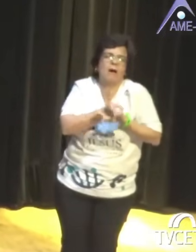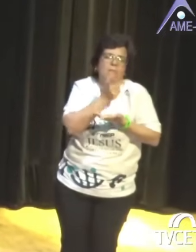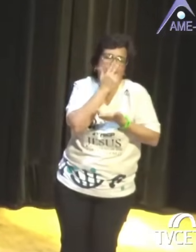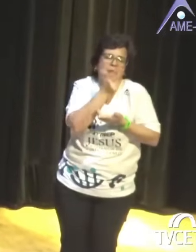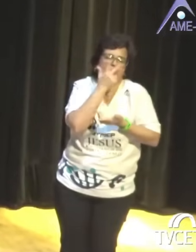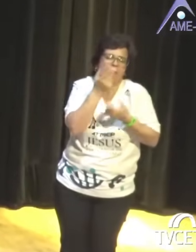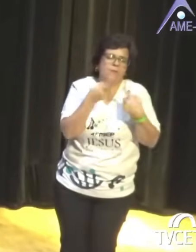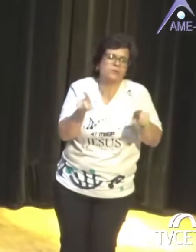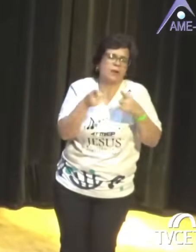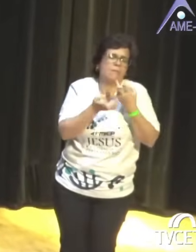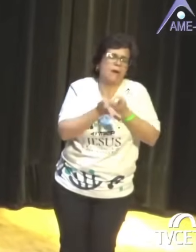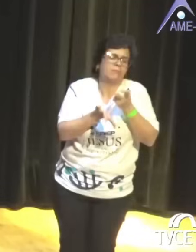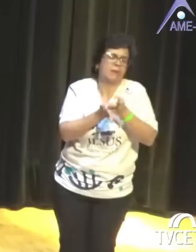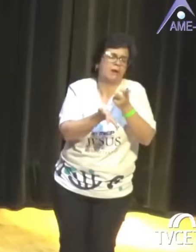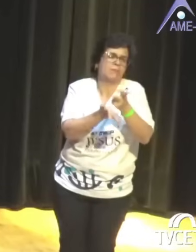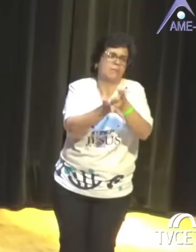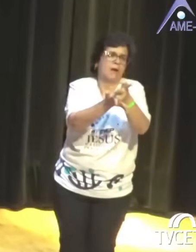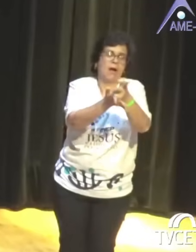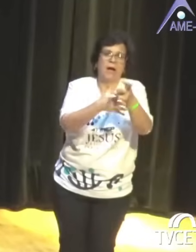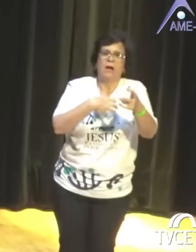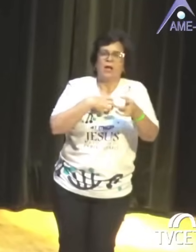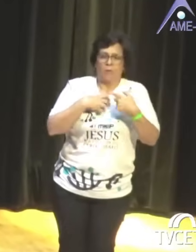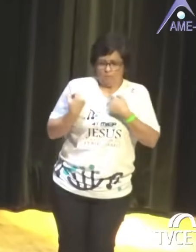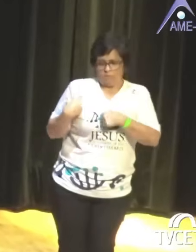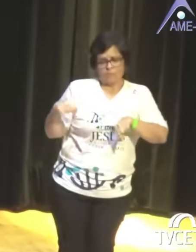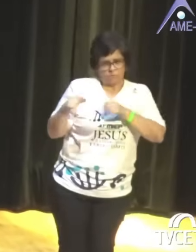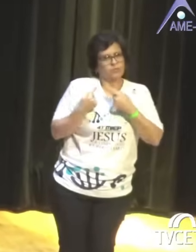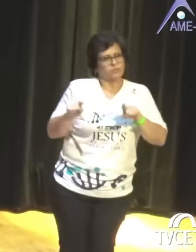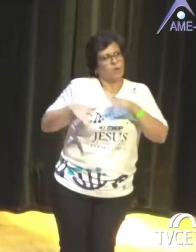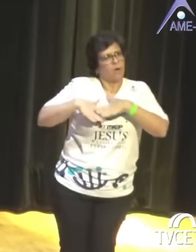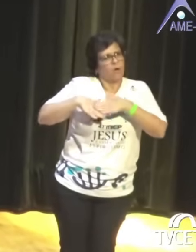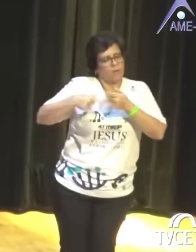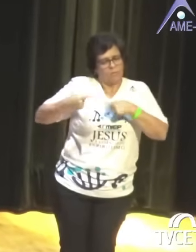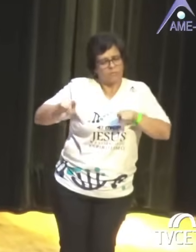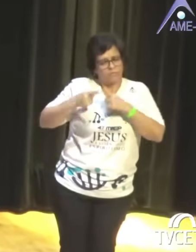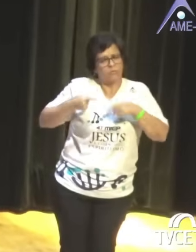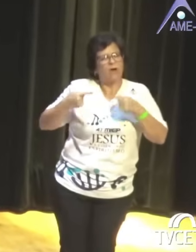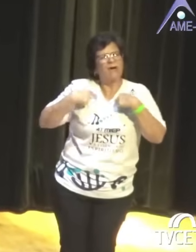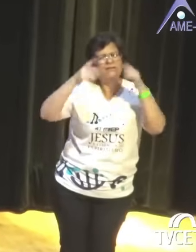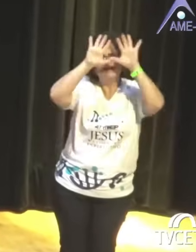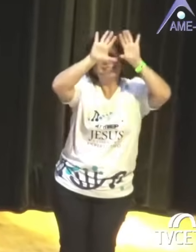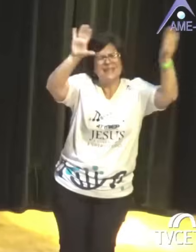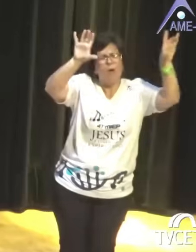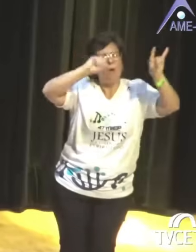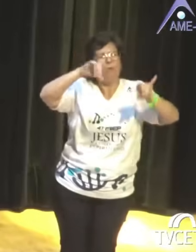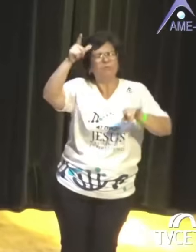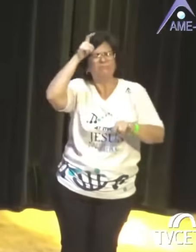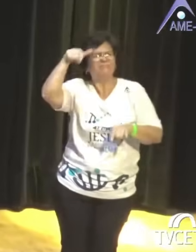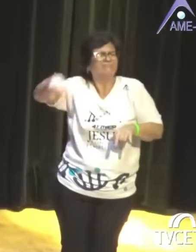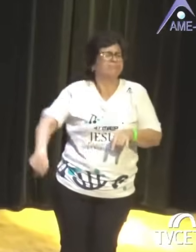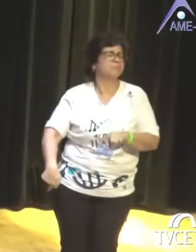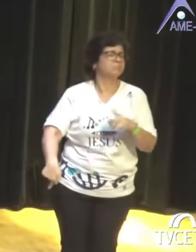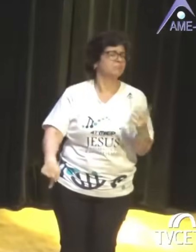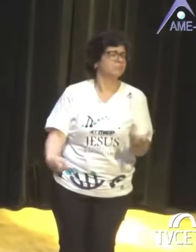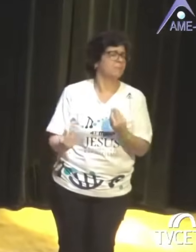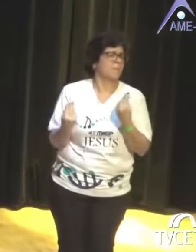a eu não sei eu sou músico eu não sei se isso é um céu se é um